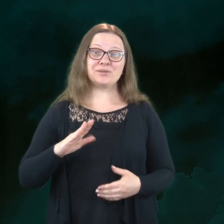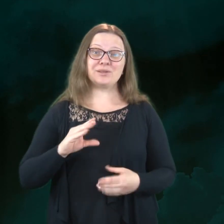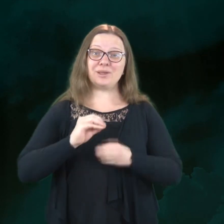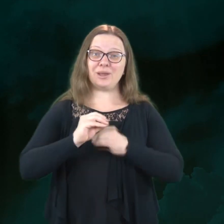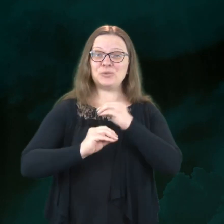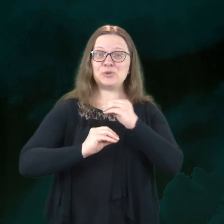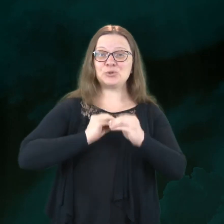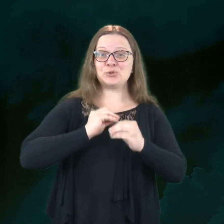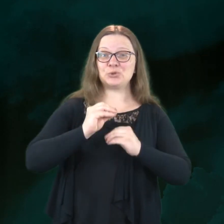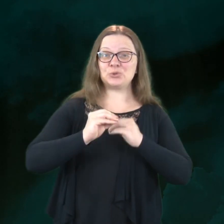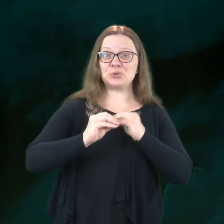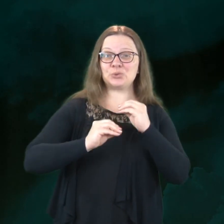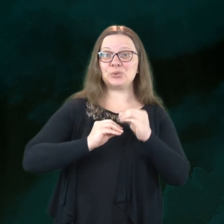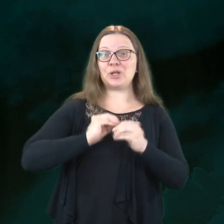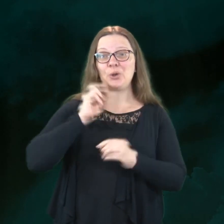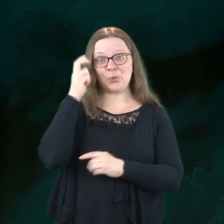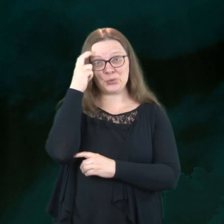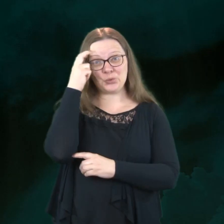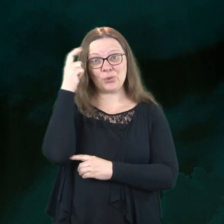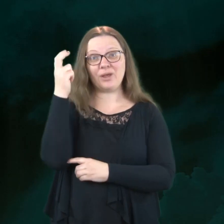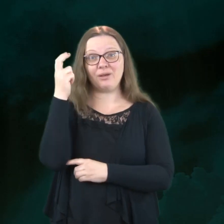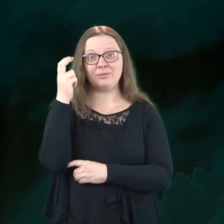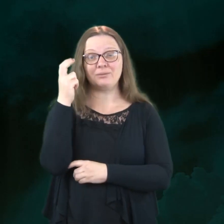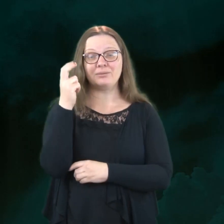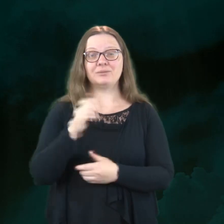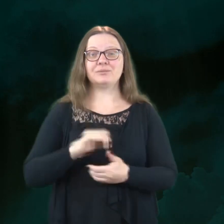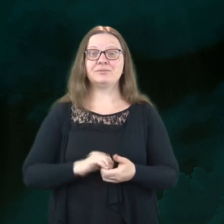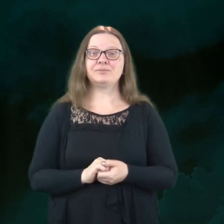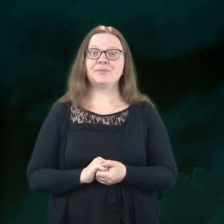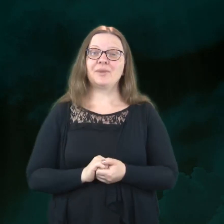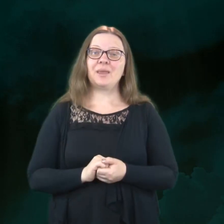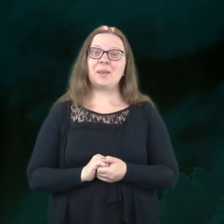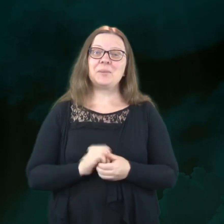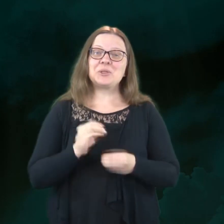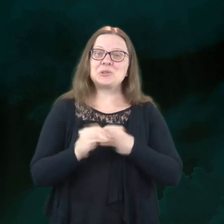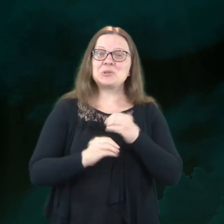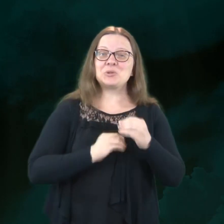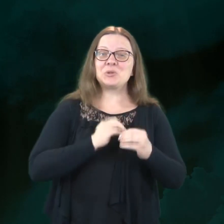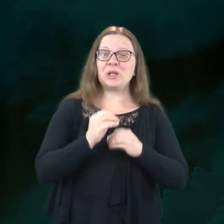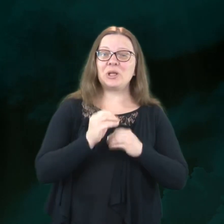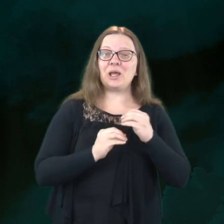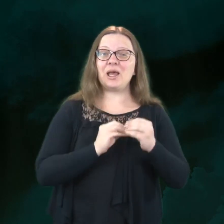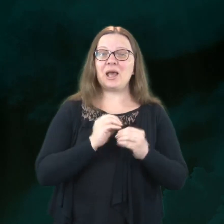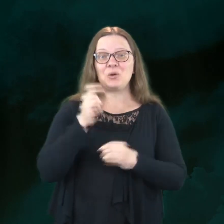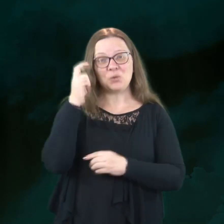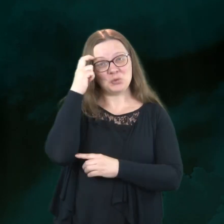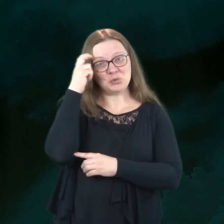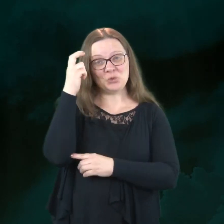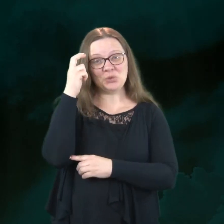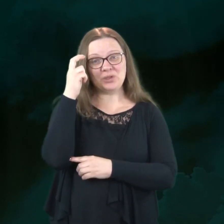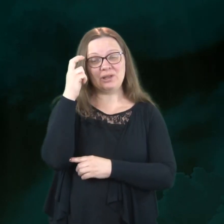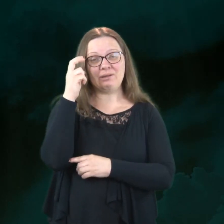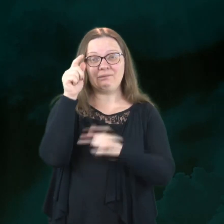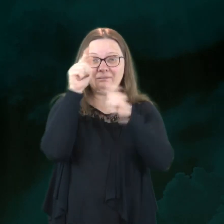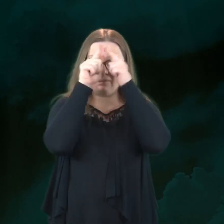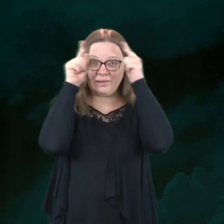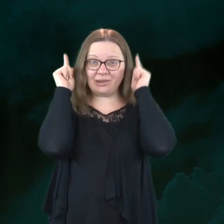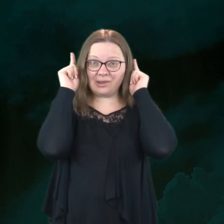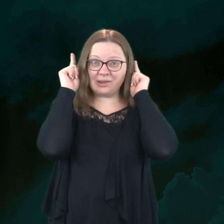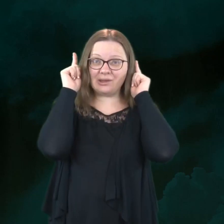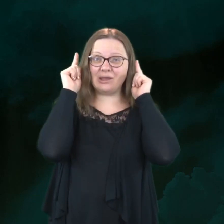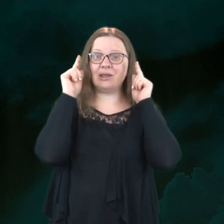de misturar a crença dos judeus com a cultura grega, e também